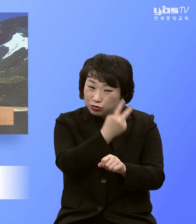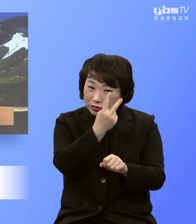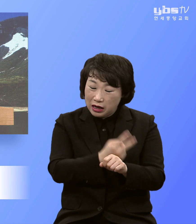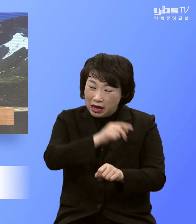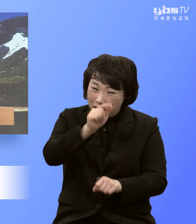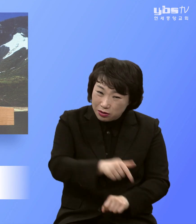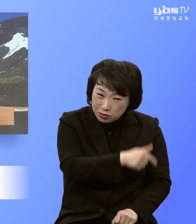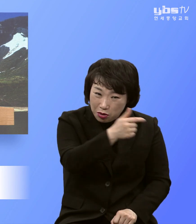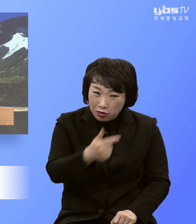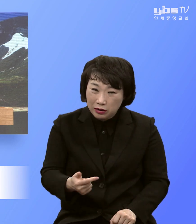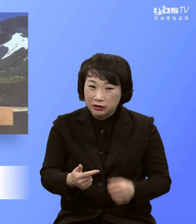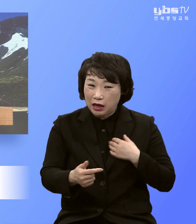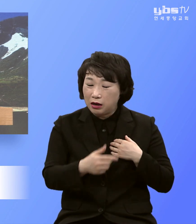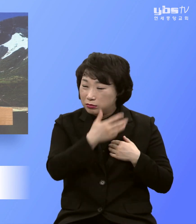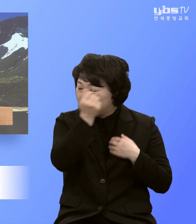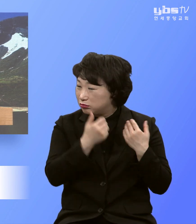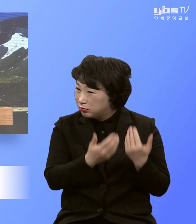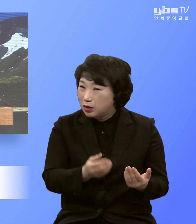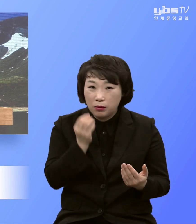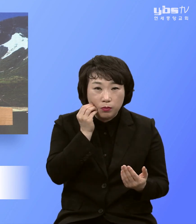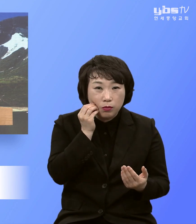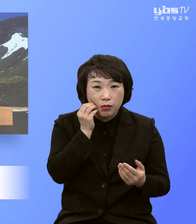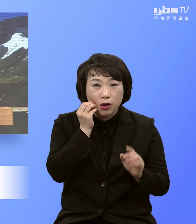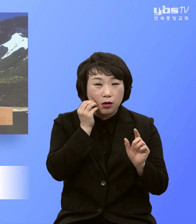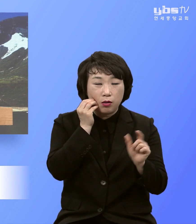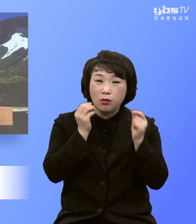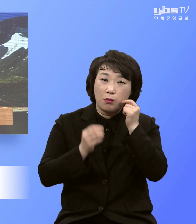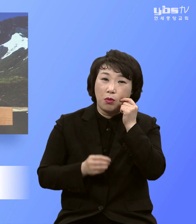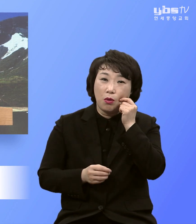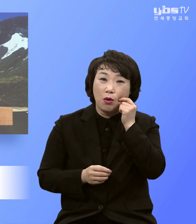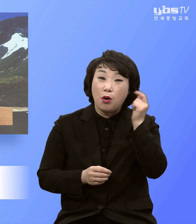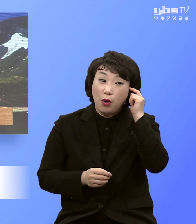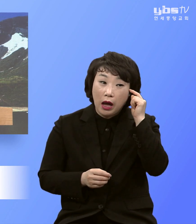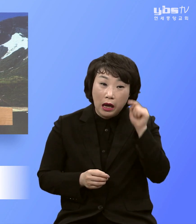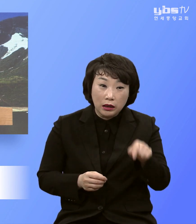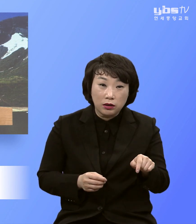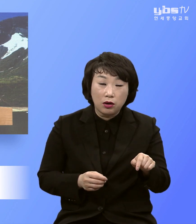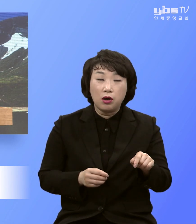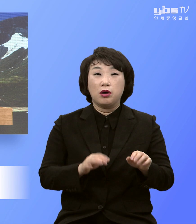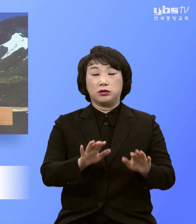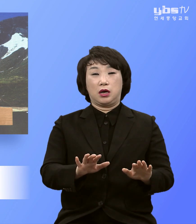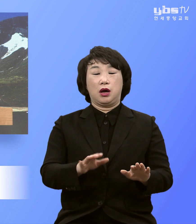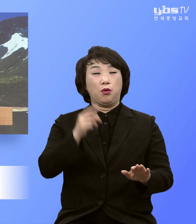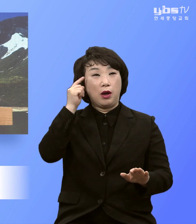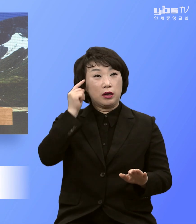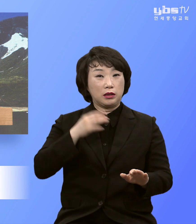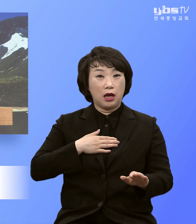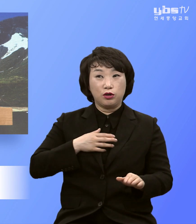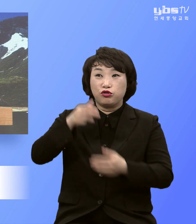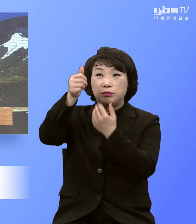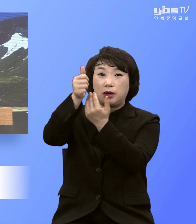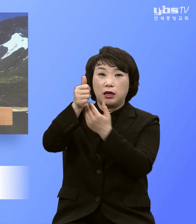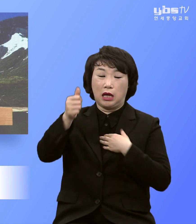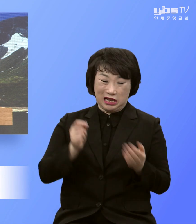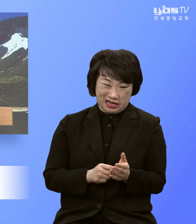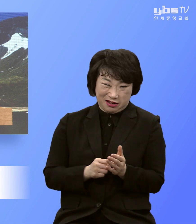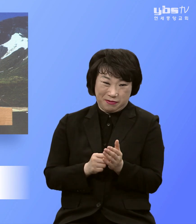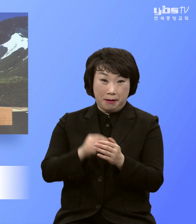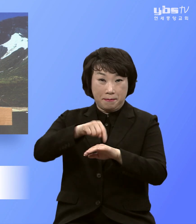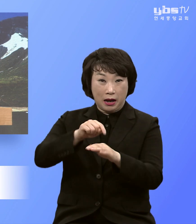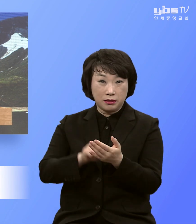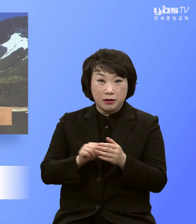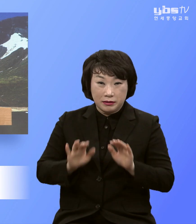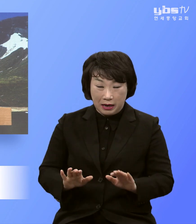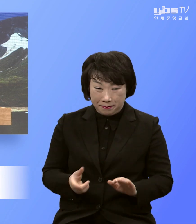하루 종일 나를 놔둘 수 없다. 이것은 그만큼 내가 주님 앞에 다급한